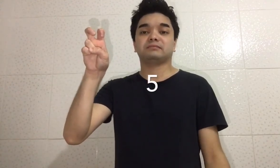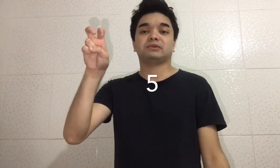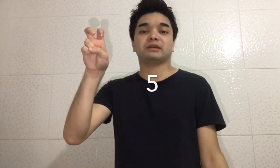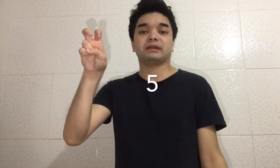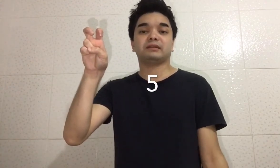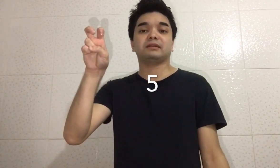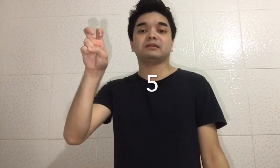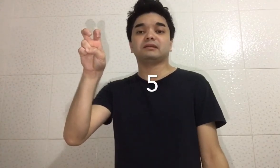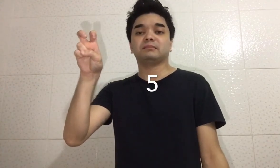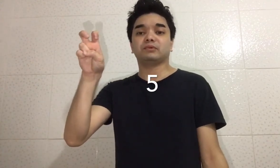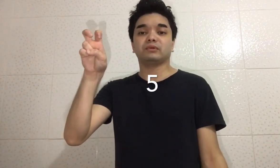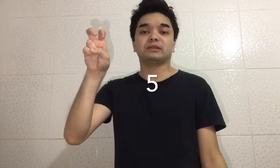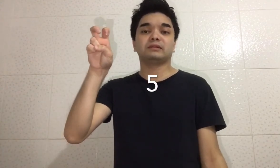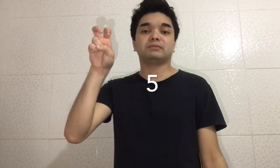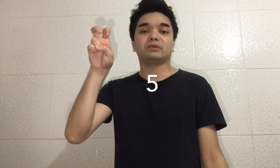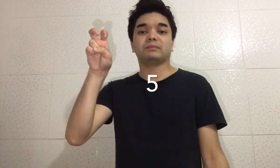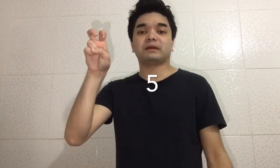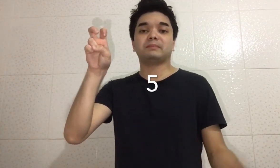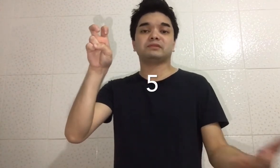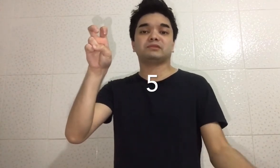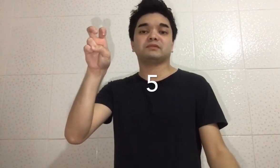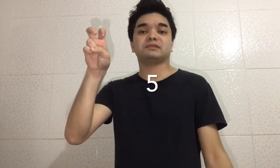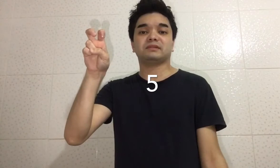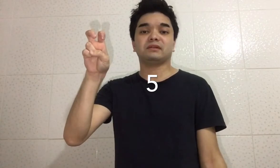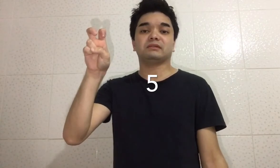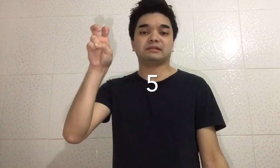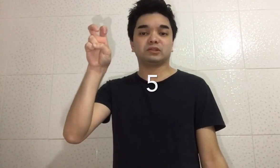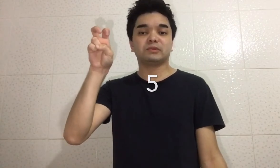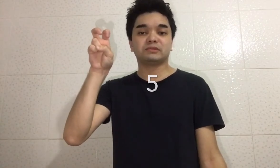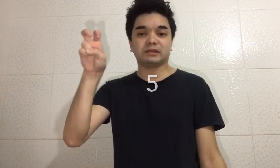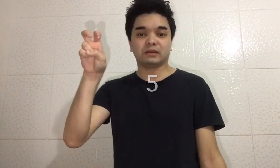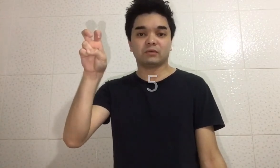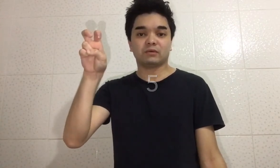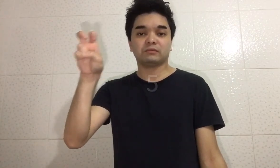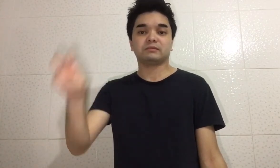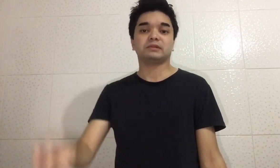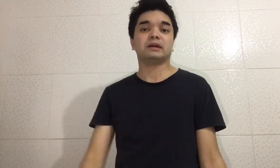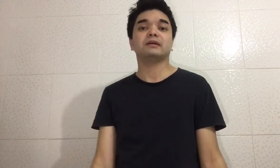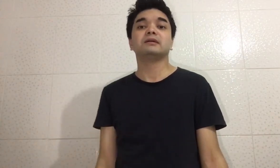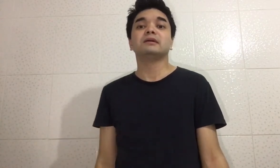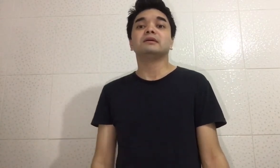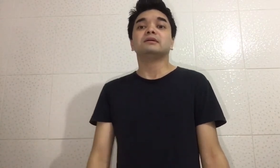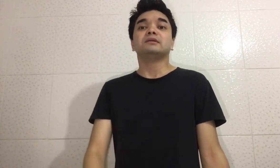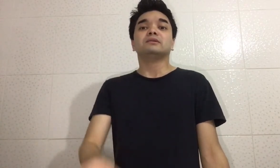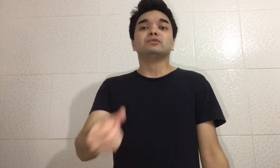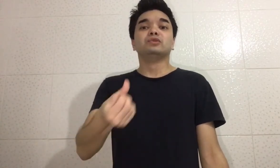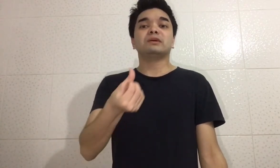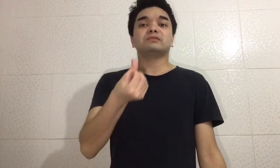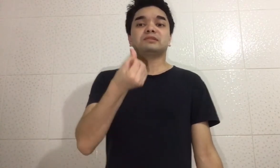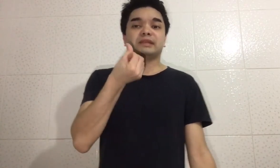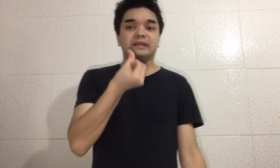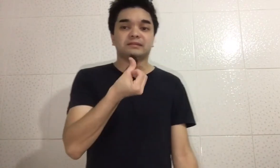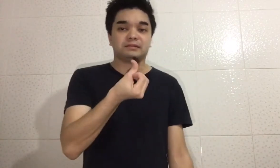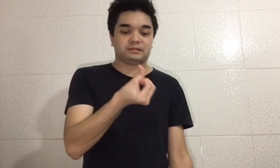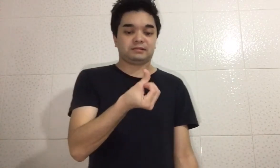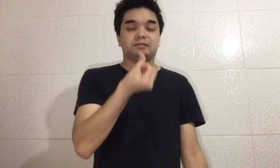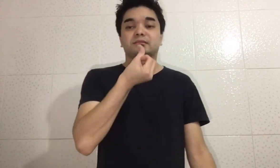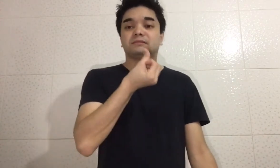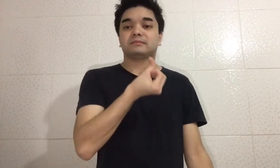ok? Para a pessoa que você está falando, esse é o número 5, tá? Número 6,